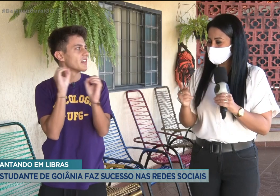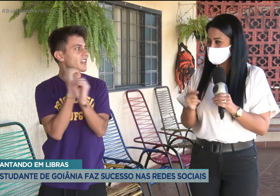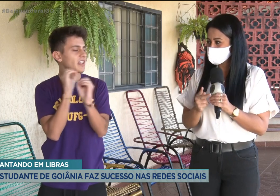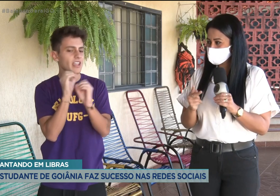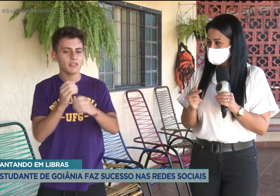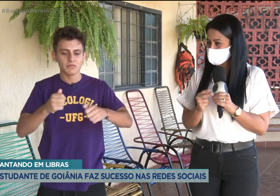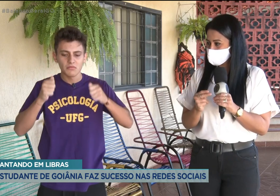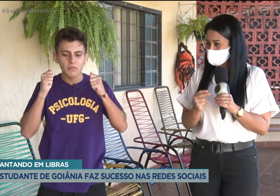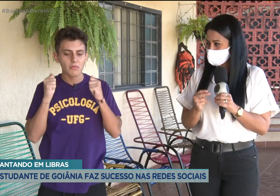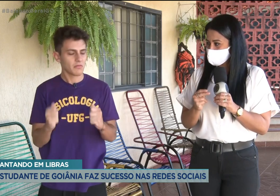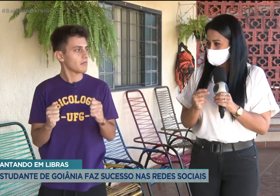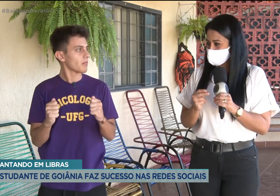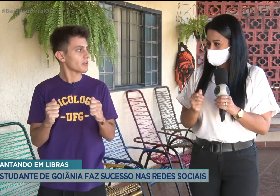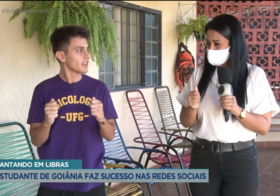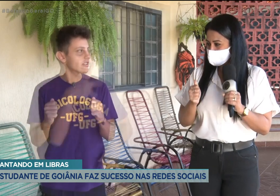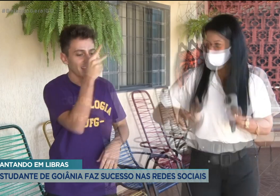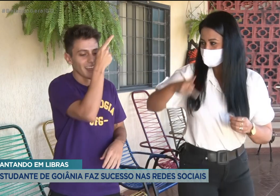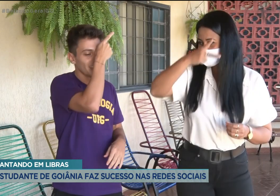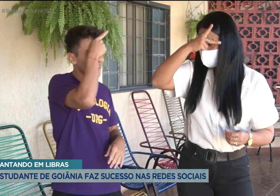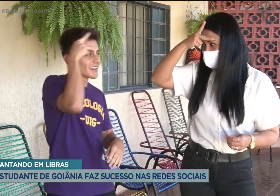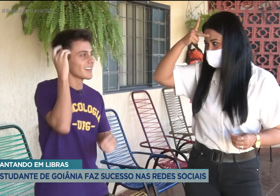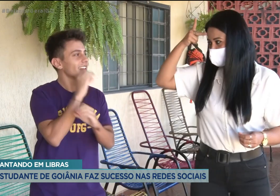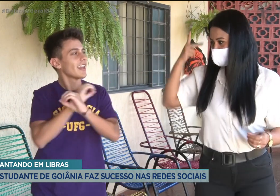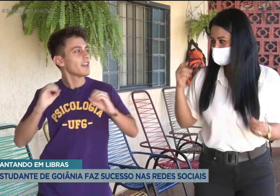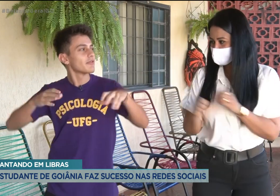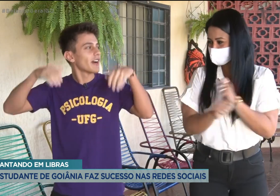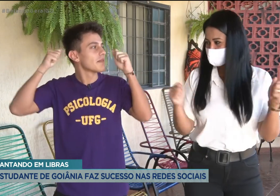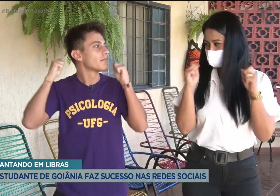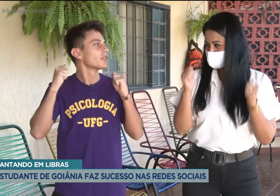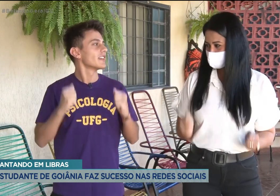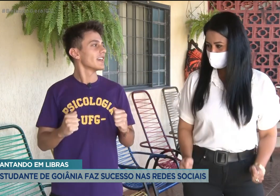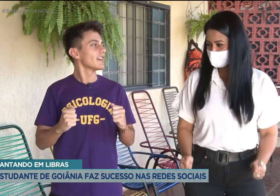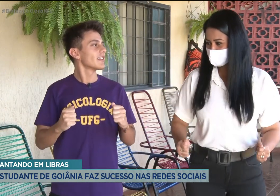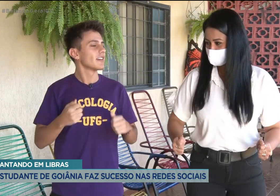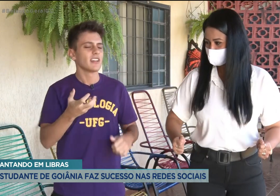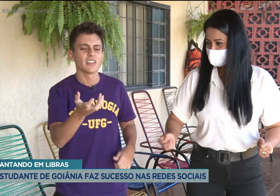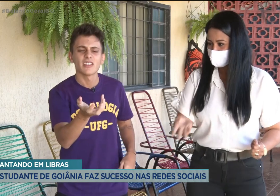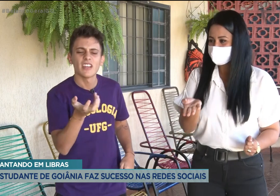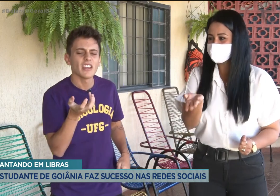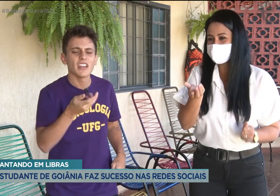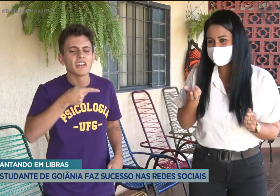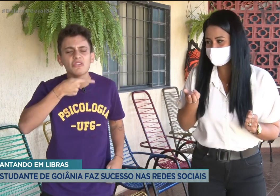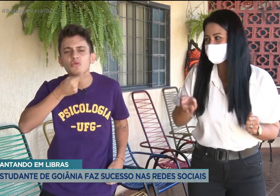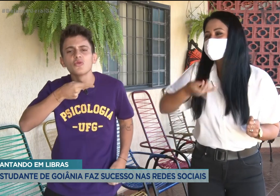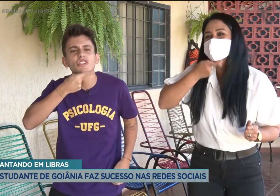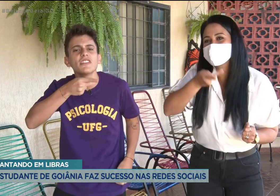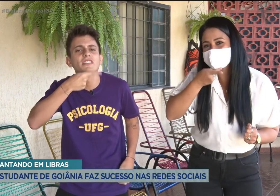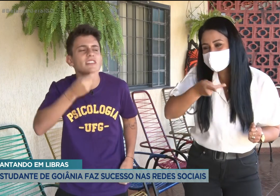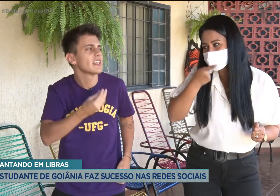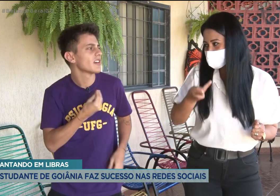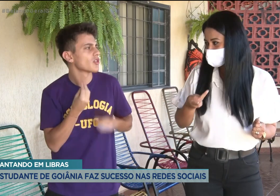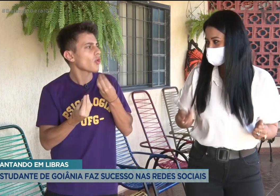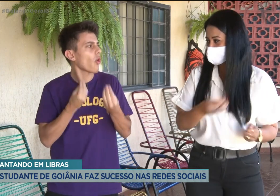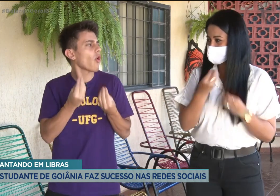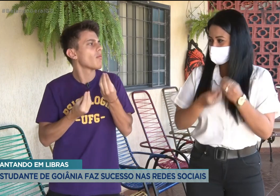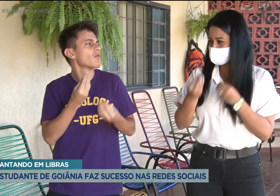Ninguém Poder Ninguém vai poder Querer nos dizer Como